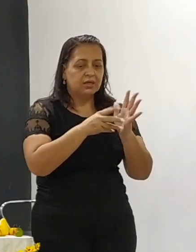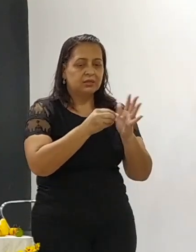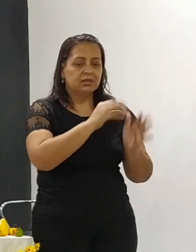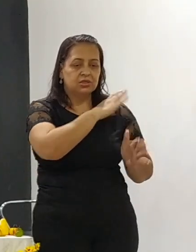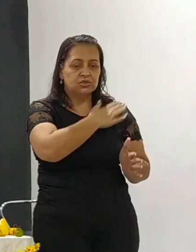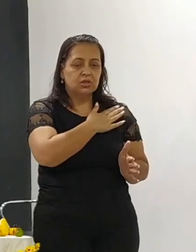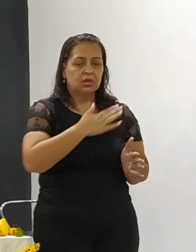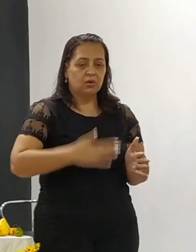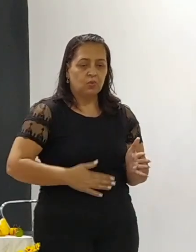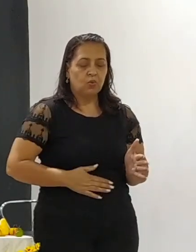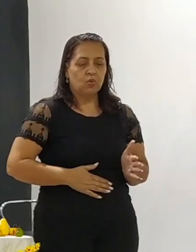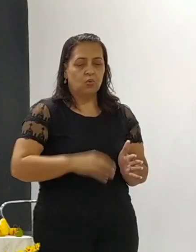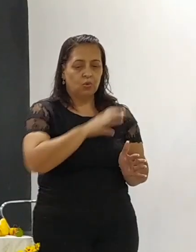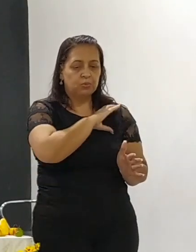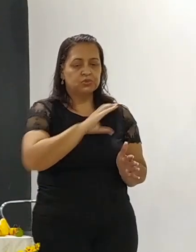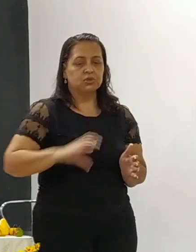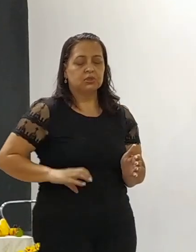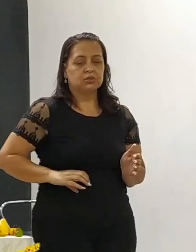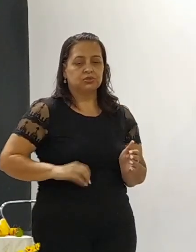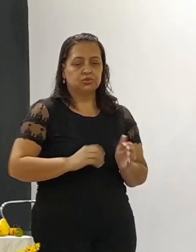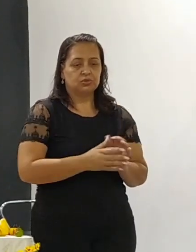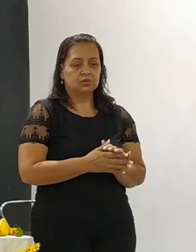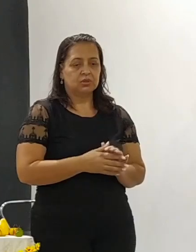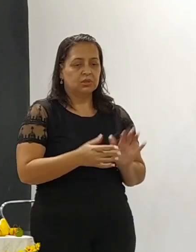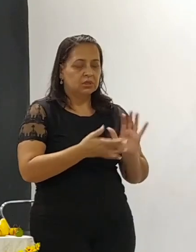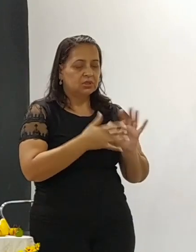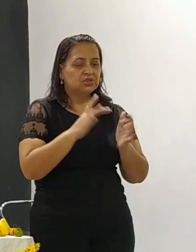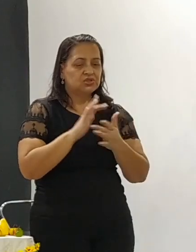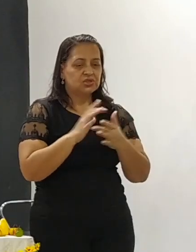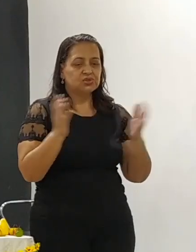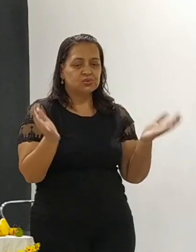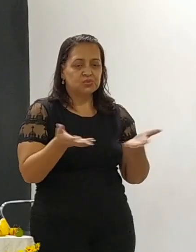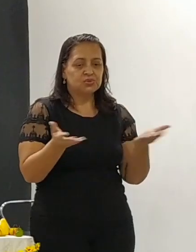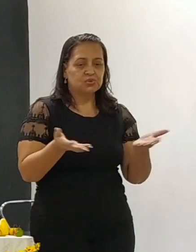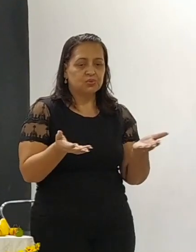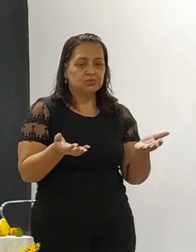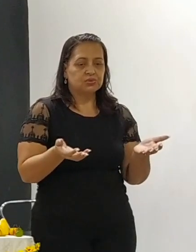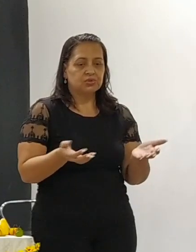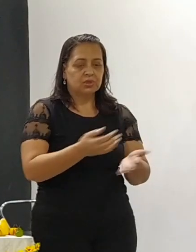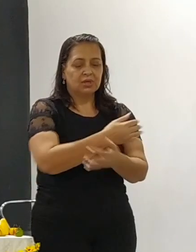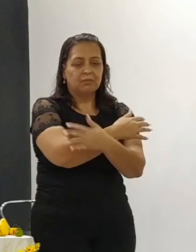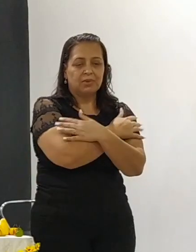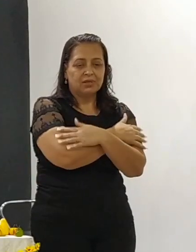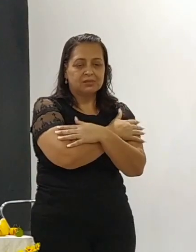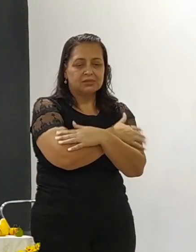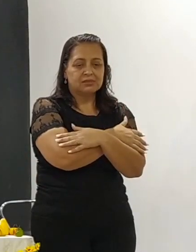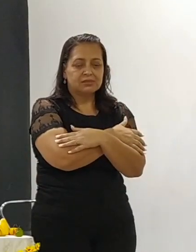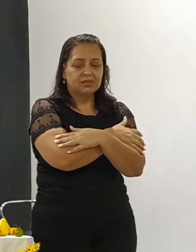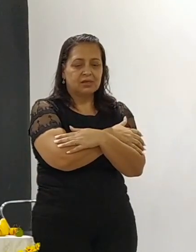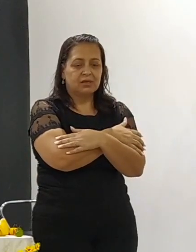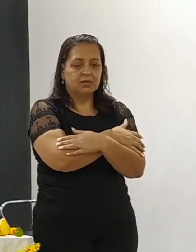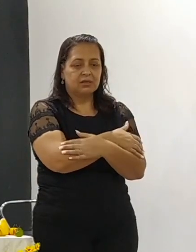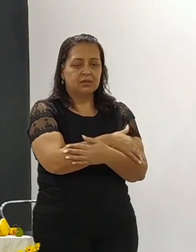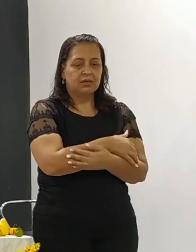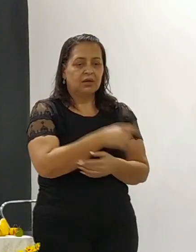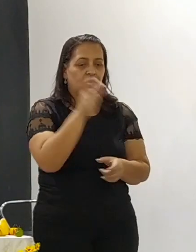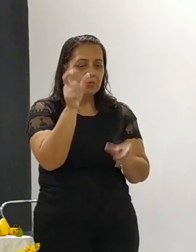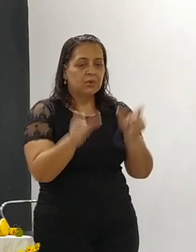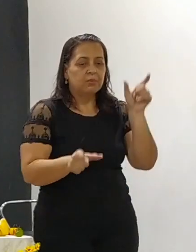eu sempre digo aqui, se Jesus hoje, ele quer abraçar alguém, como que ele vai fazer